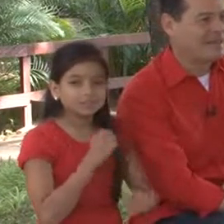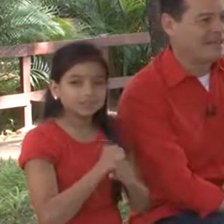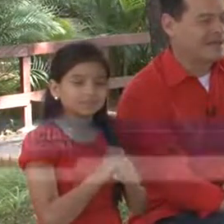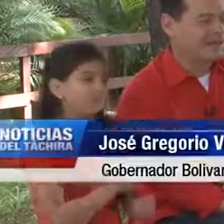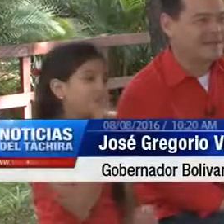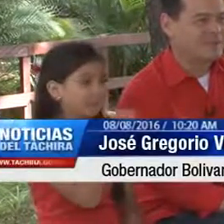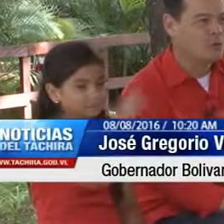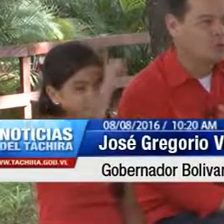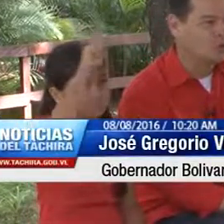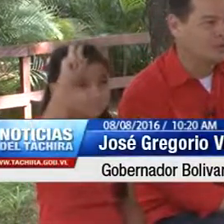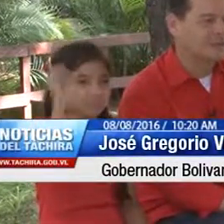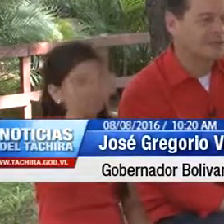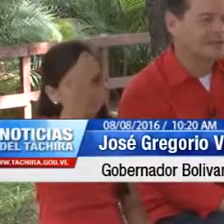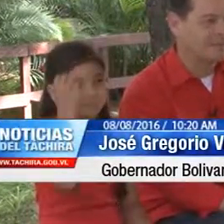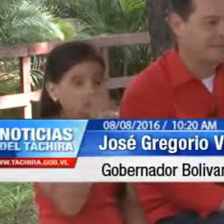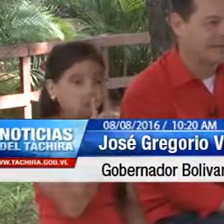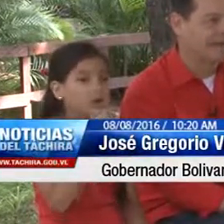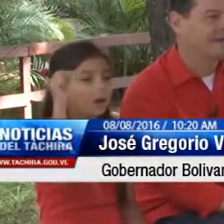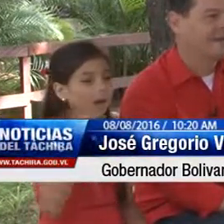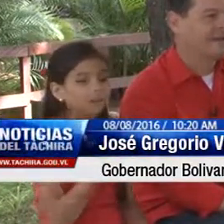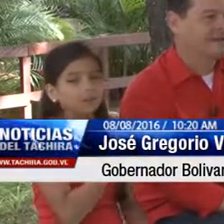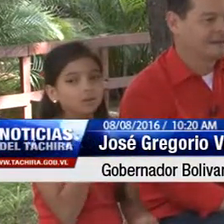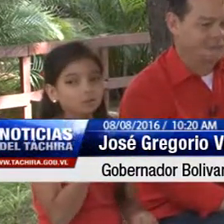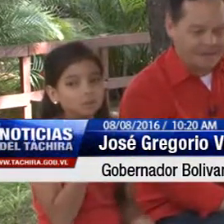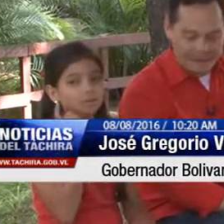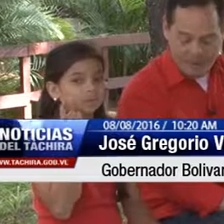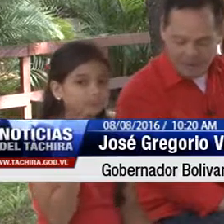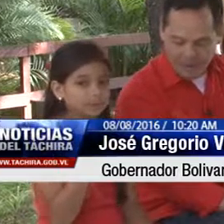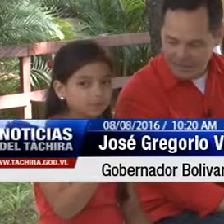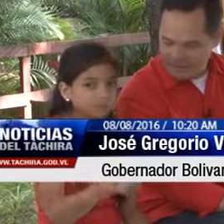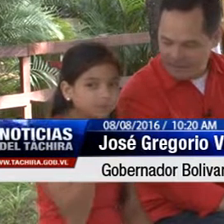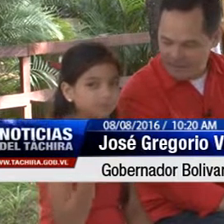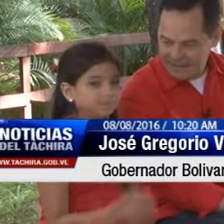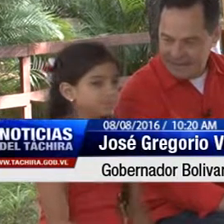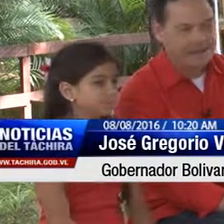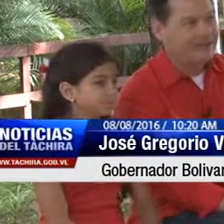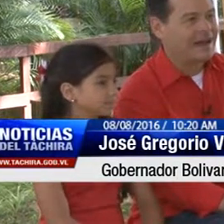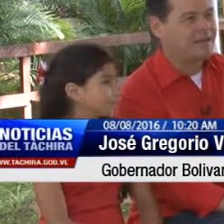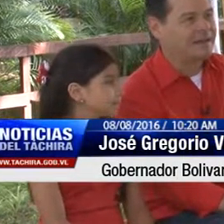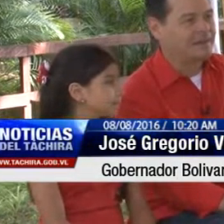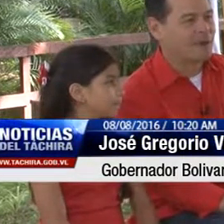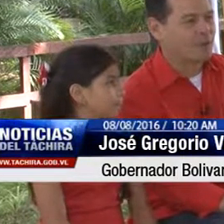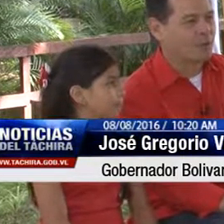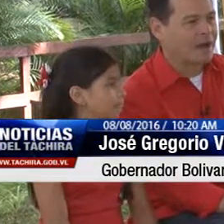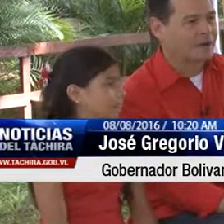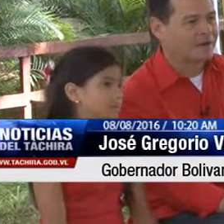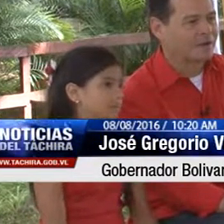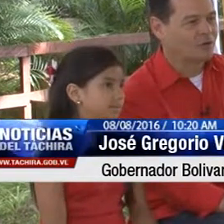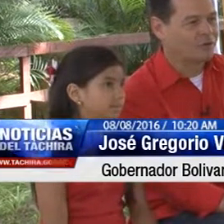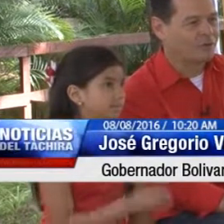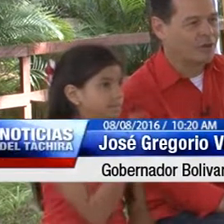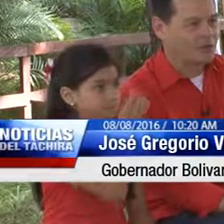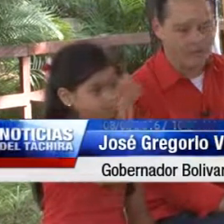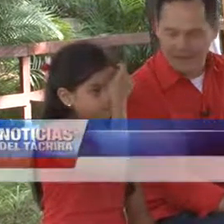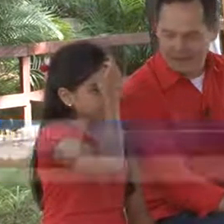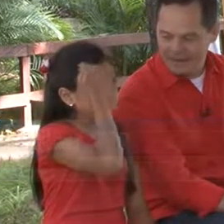Ella es muy linda, además que es muy dulce, muy sentimental. Y bueno, la tenemos aquí ahora, va a ser mi amiguita. La invité para los programas, que